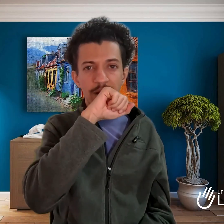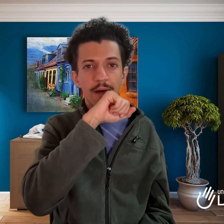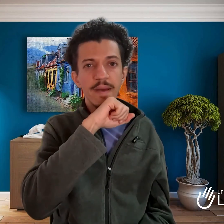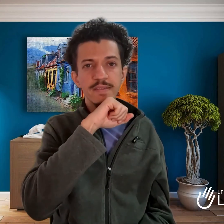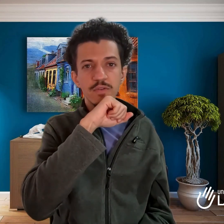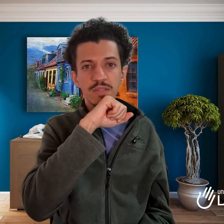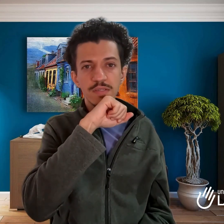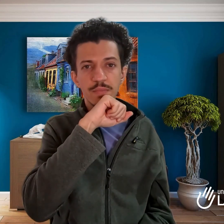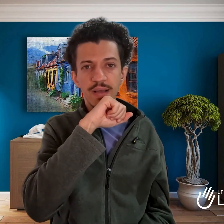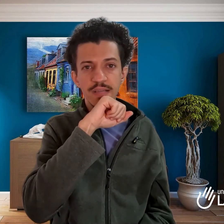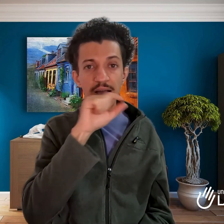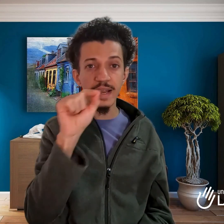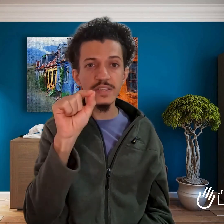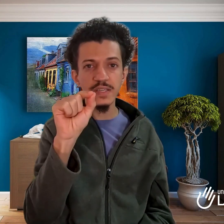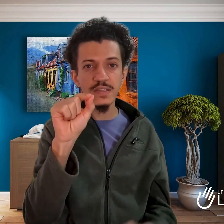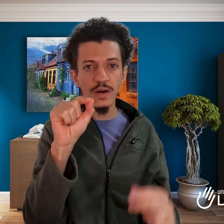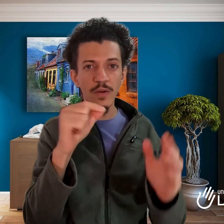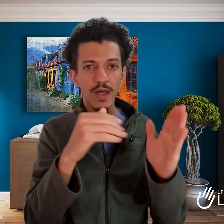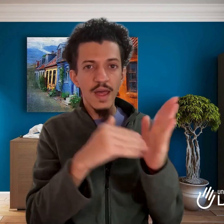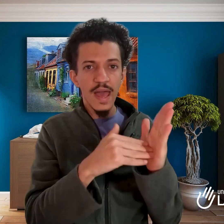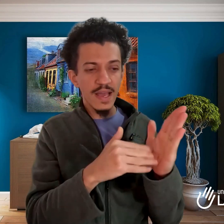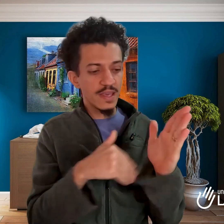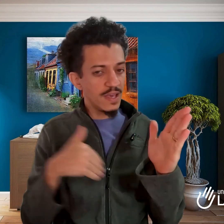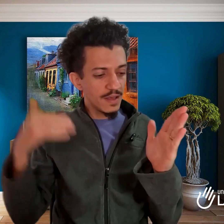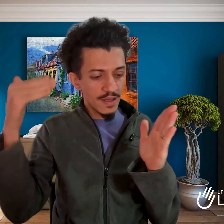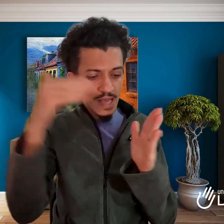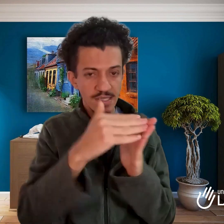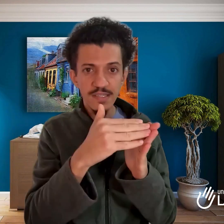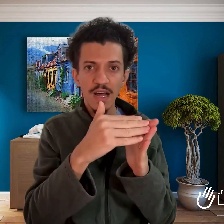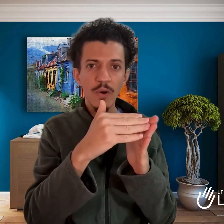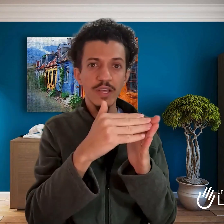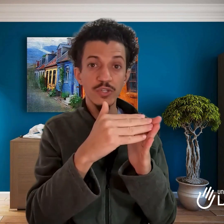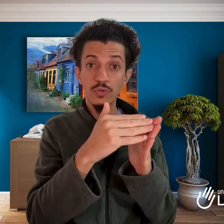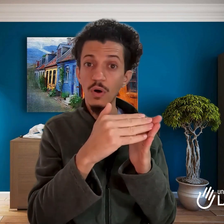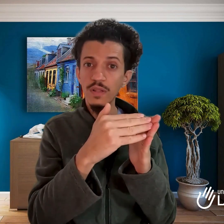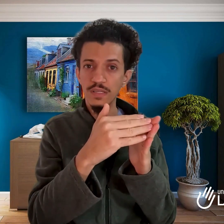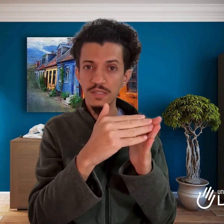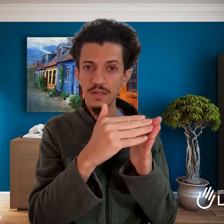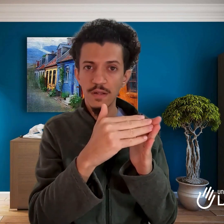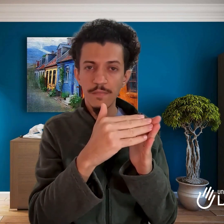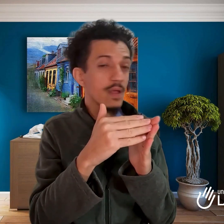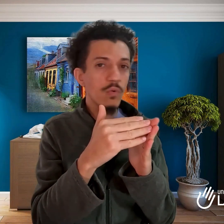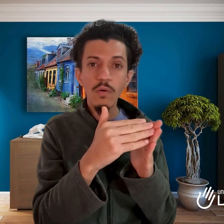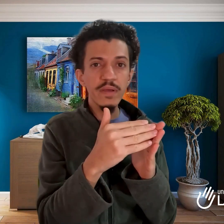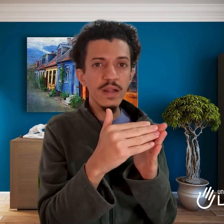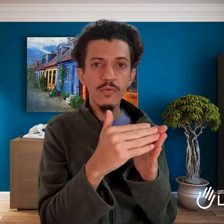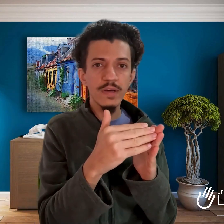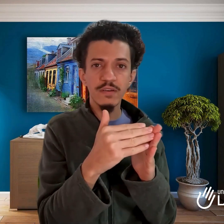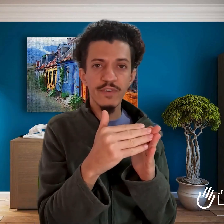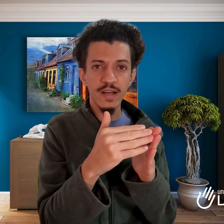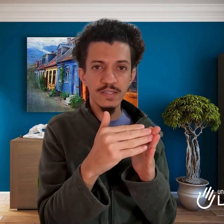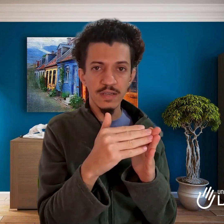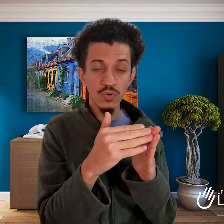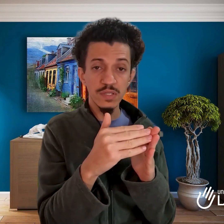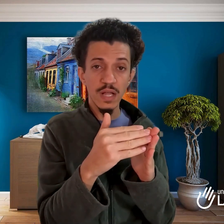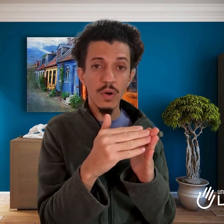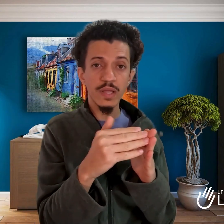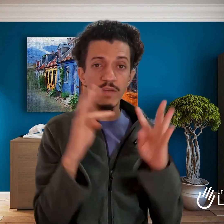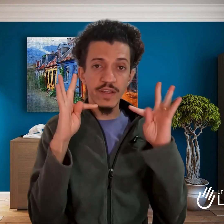parabéns a todas as mães. A grande questão é que esse sinal aqui de todas não combina com essa frase. O sinal aqui deveria